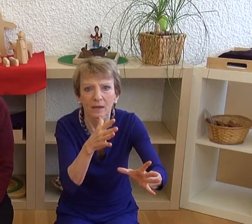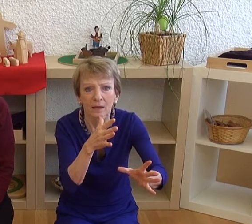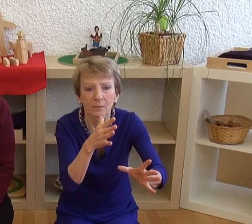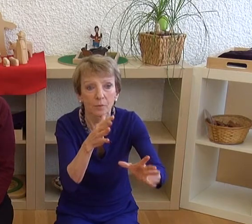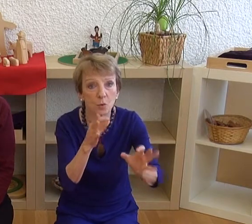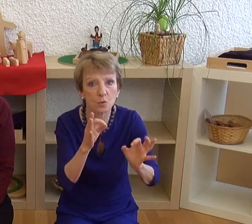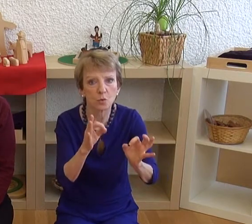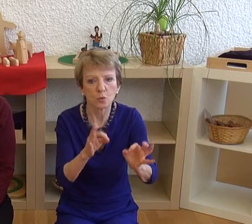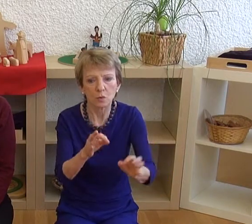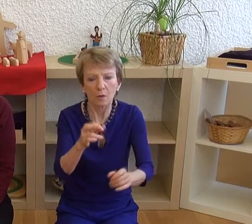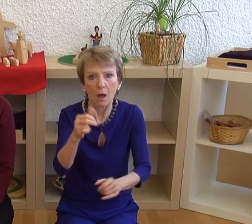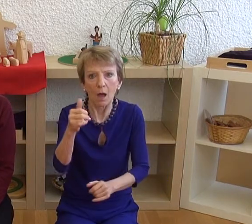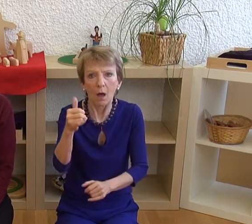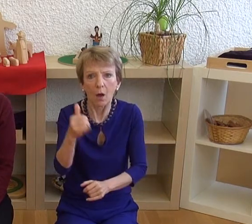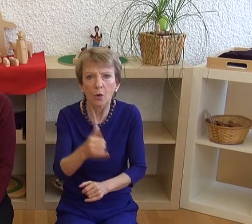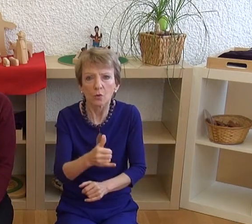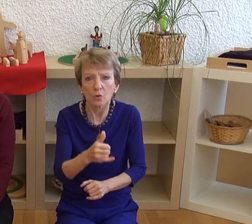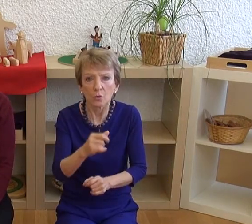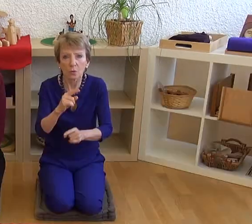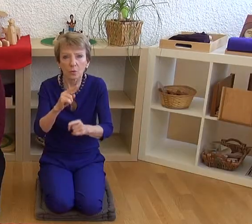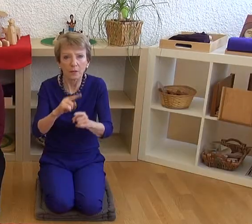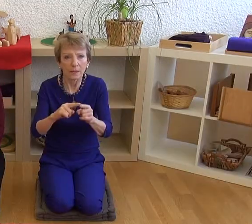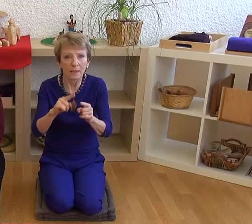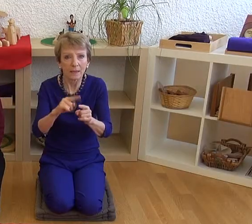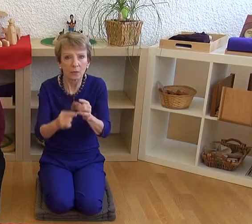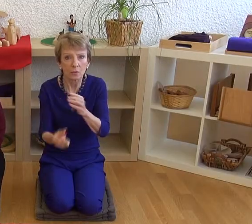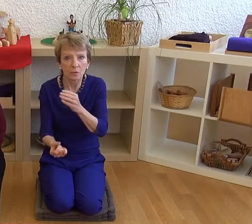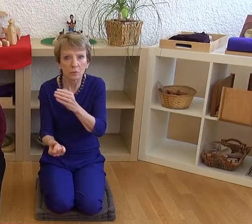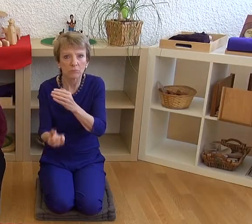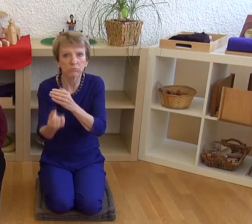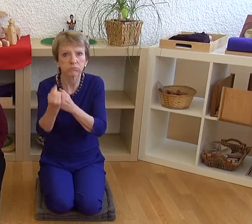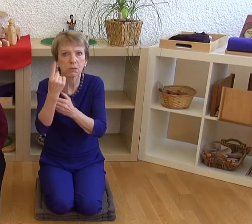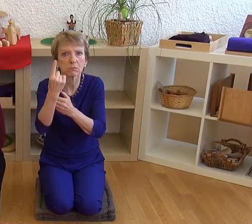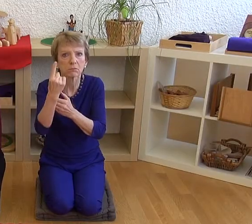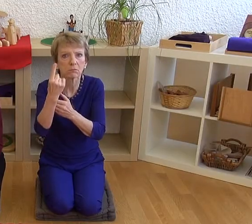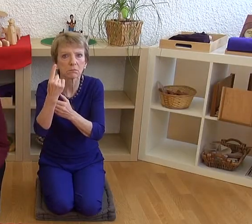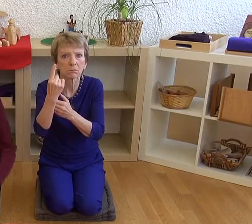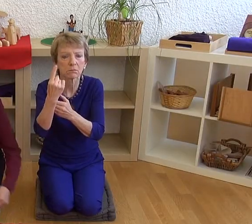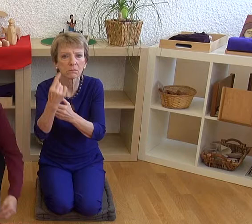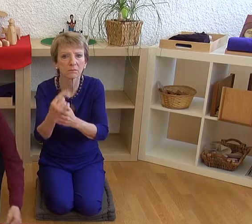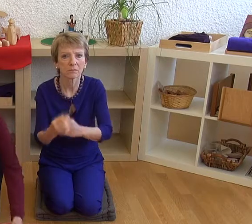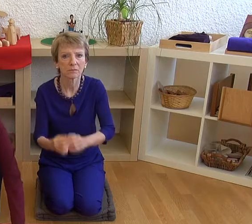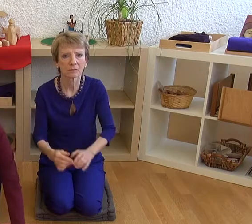Un jour, quelque chose d'extraordinaire est arrivé.